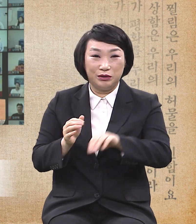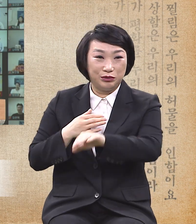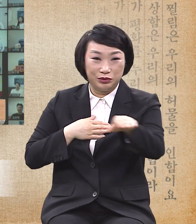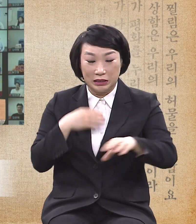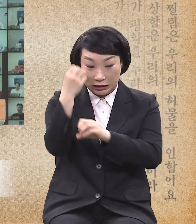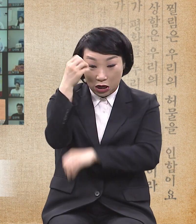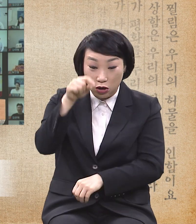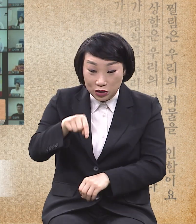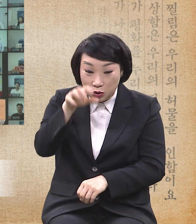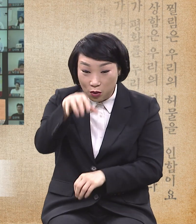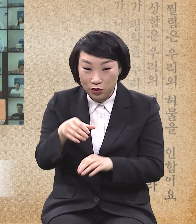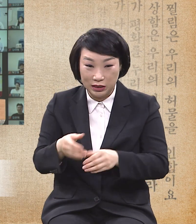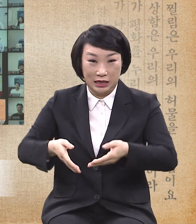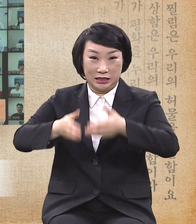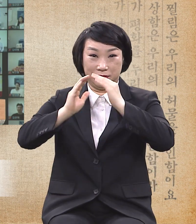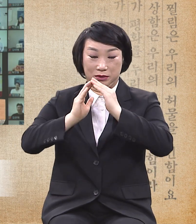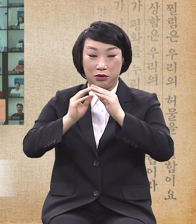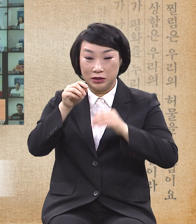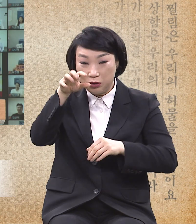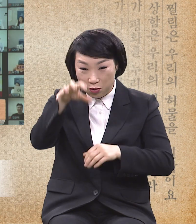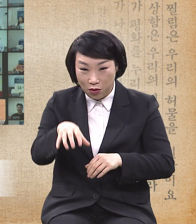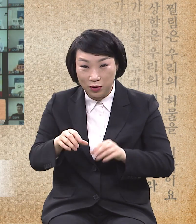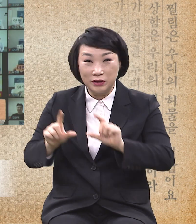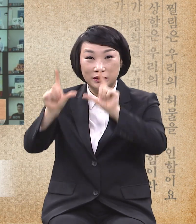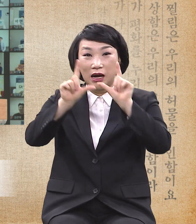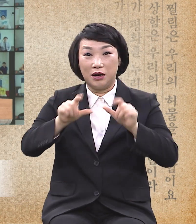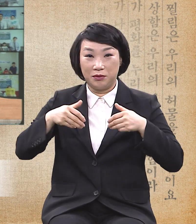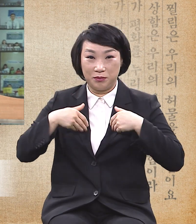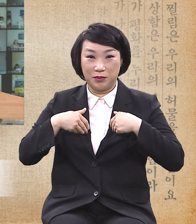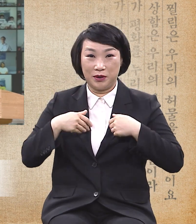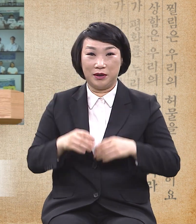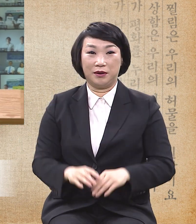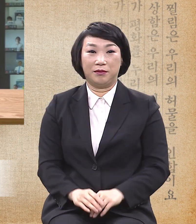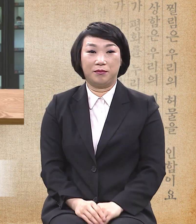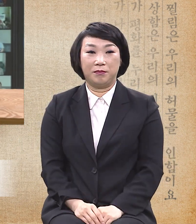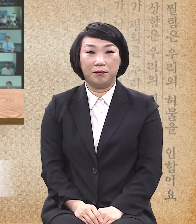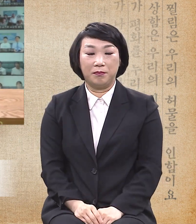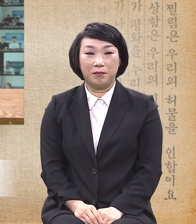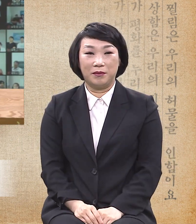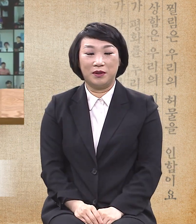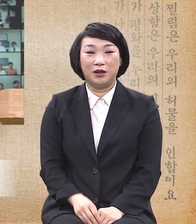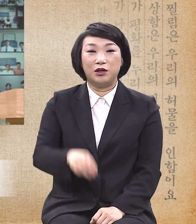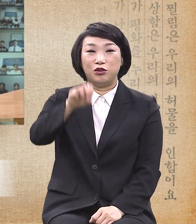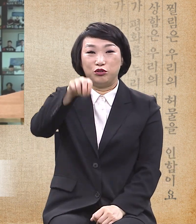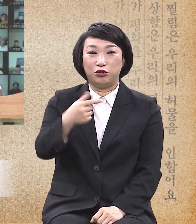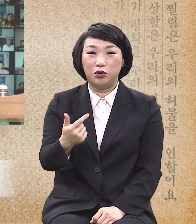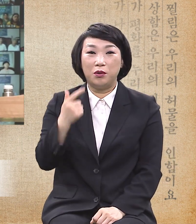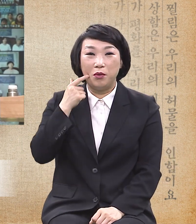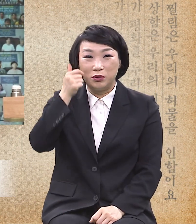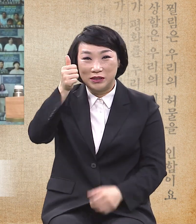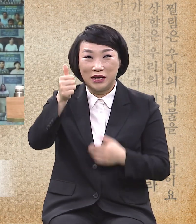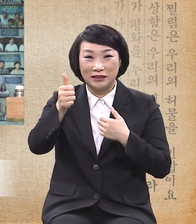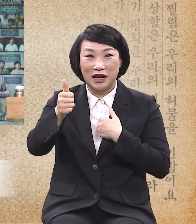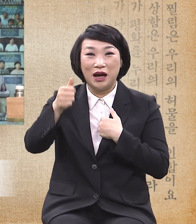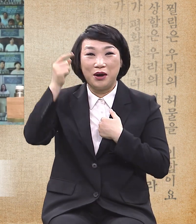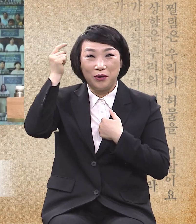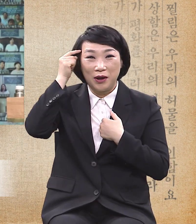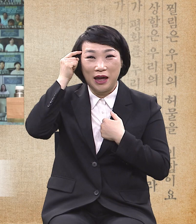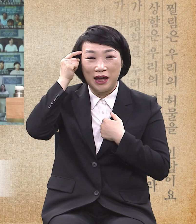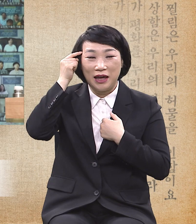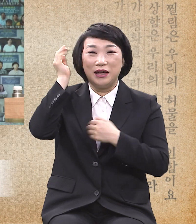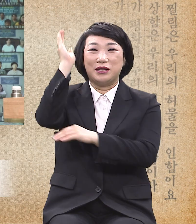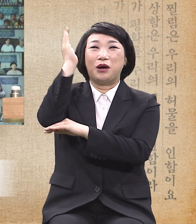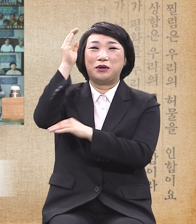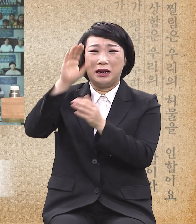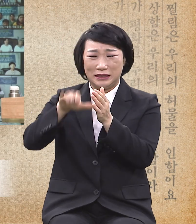이 터위에 살아야 된다 이 말입니다. 예. 윤석전 목사는 왜